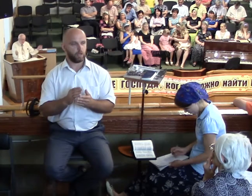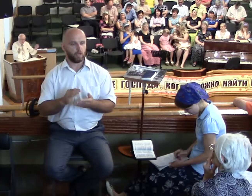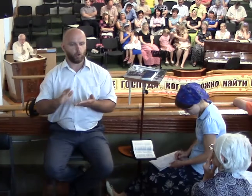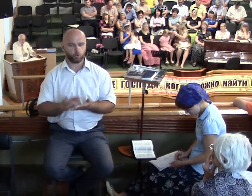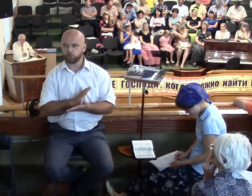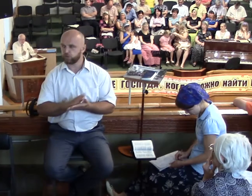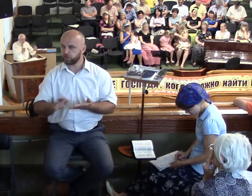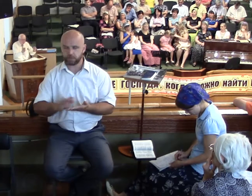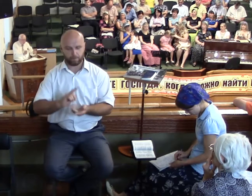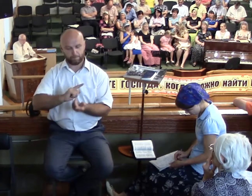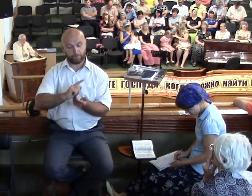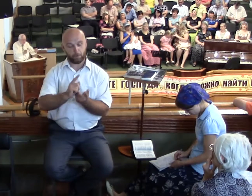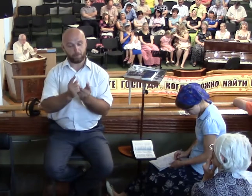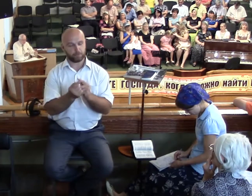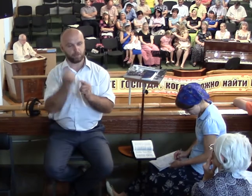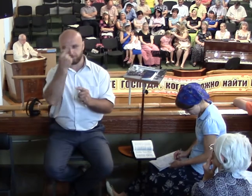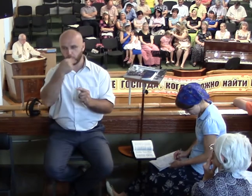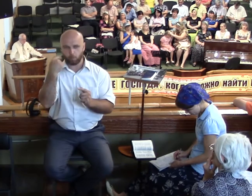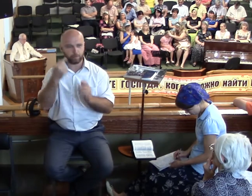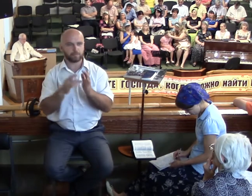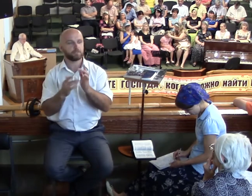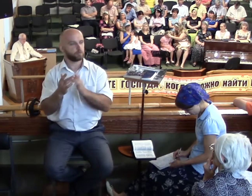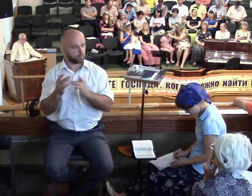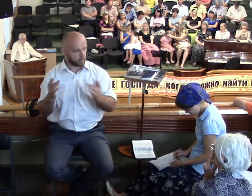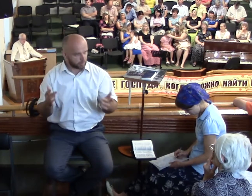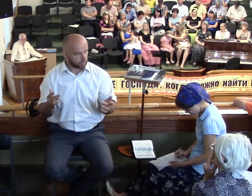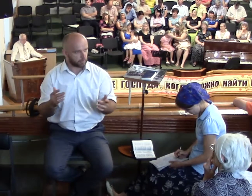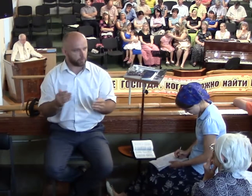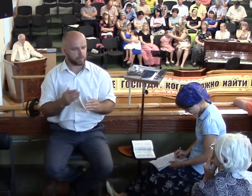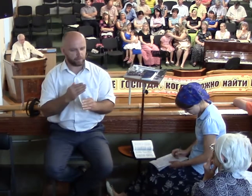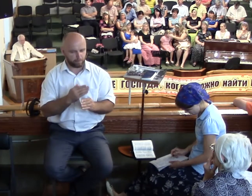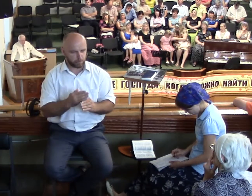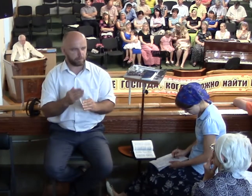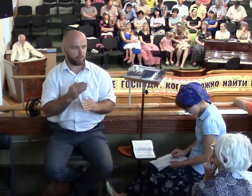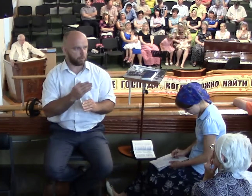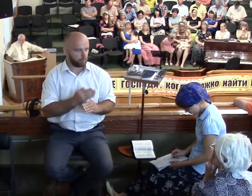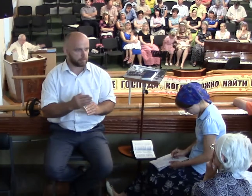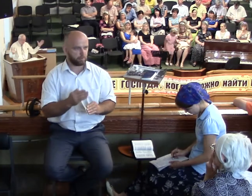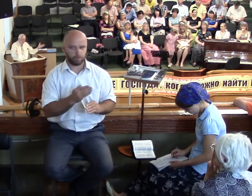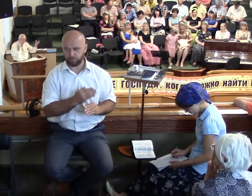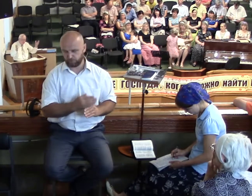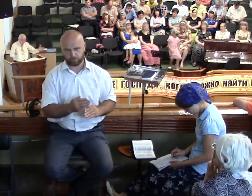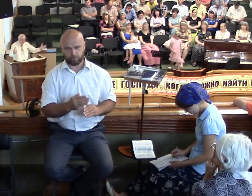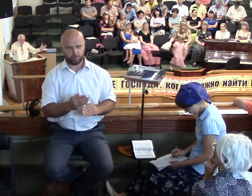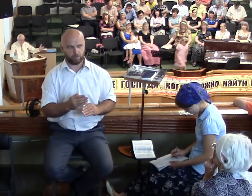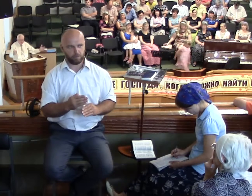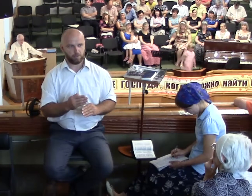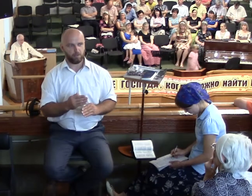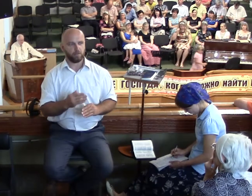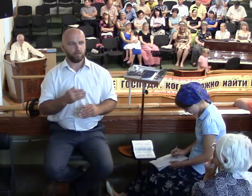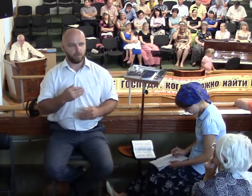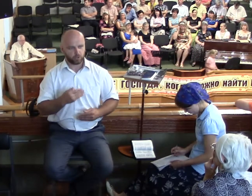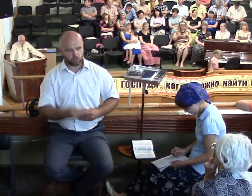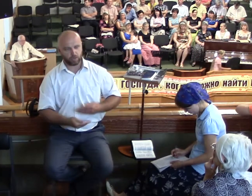и преображения в образ Иисуса Христа. Это не просто, знаете, теперь мы будем, мы дети